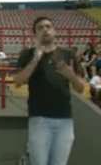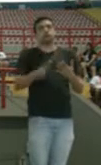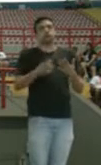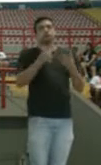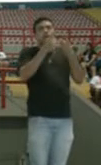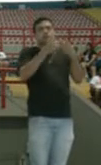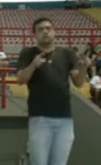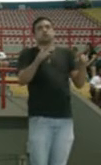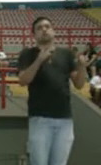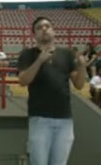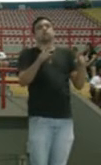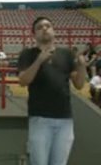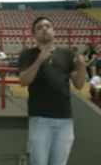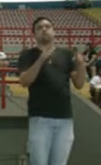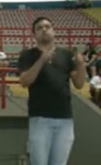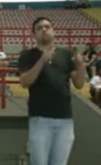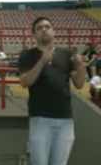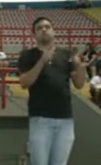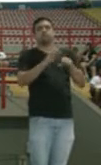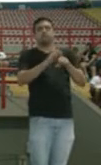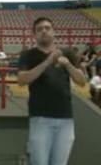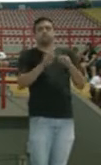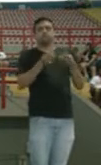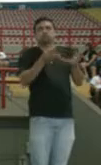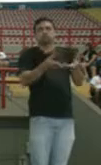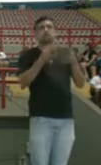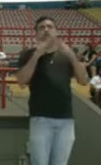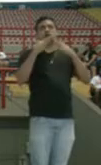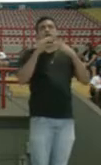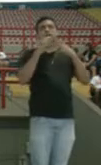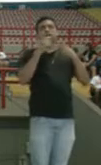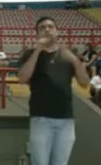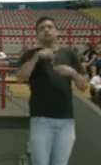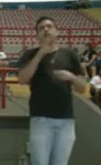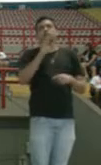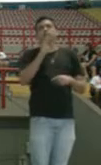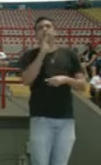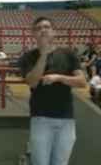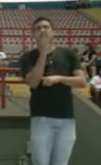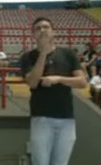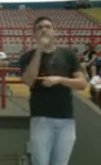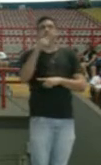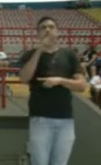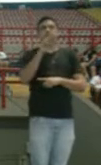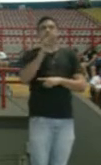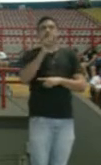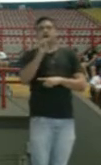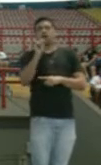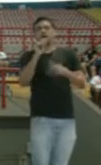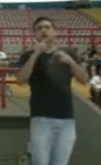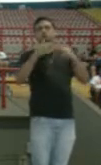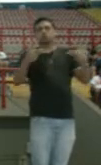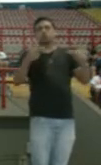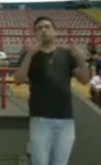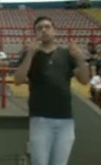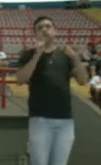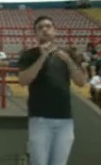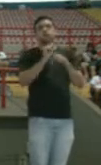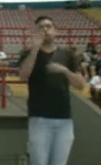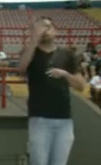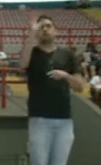para churrasco que são inclusive, vamos dizer assim, ecologicamente corretos, de madeira preparada para aquilo e tudo mais, que